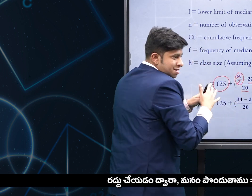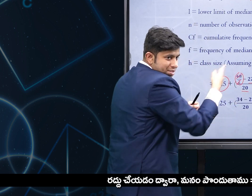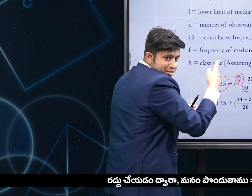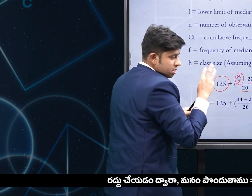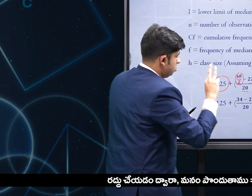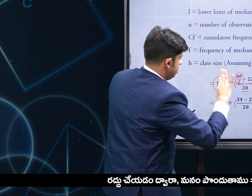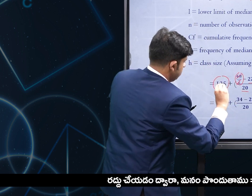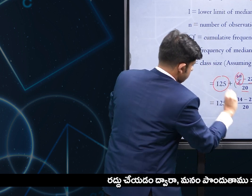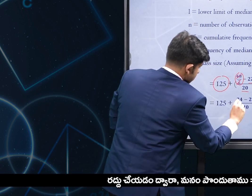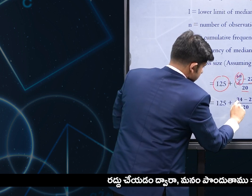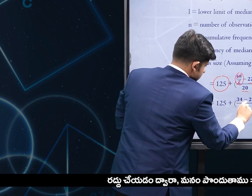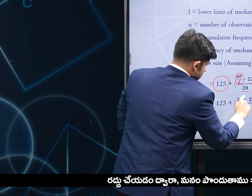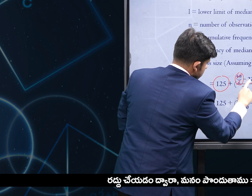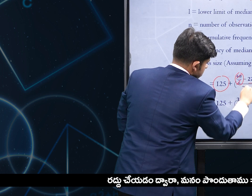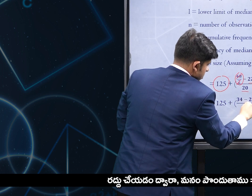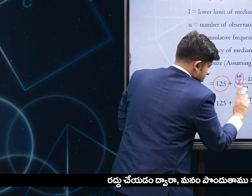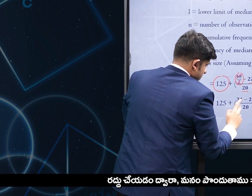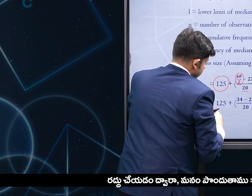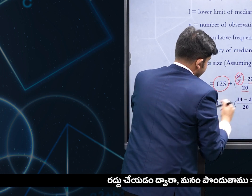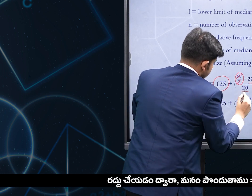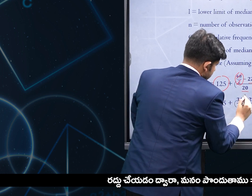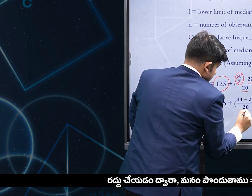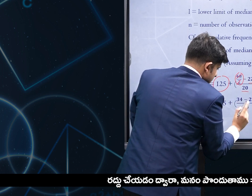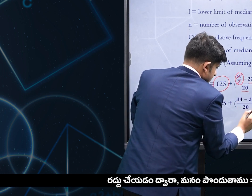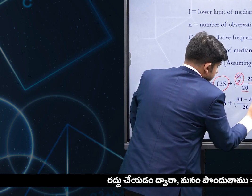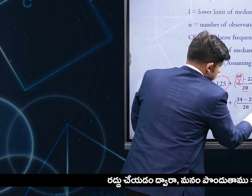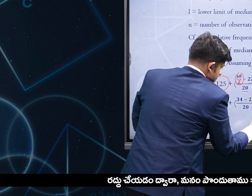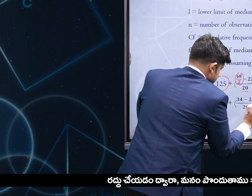ఈజ్ ఈక్వల్ టు 125 ప్లస్ 34 మైనస్